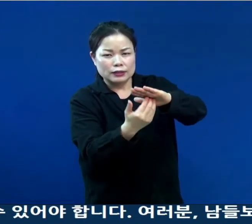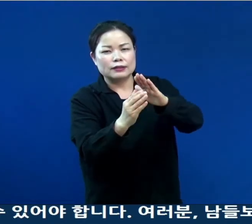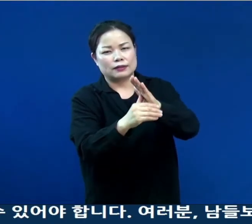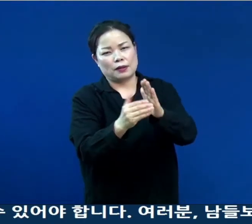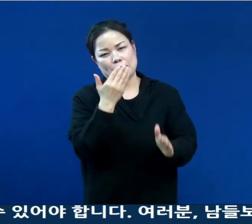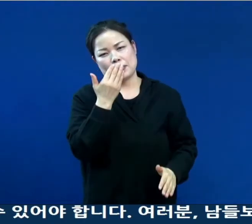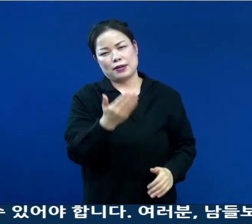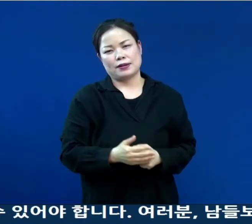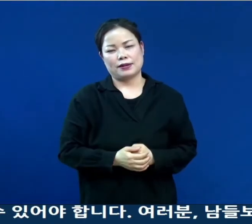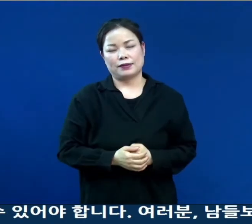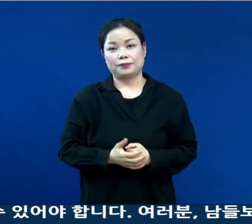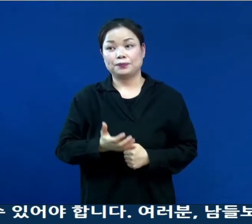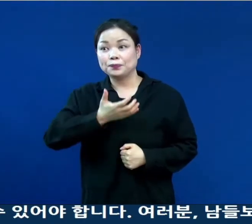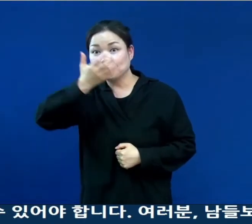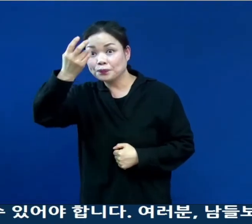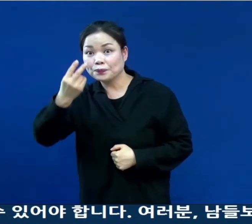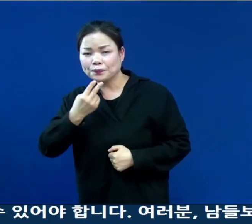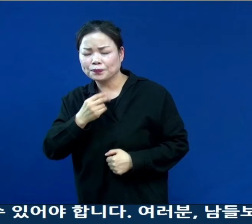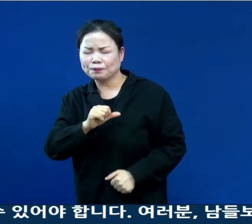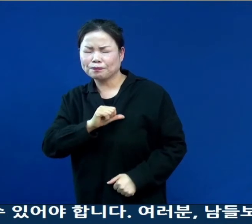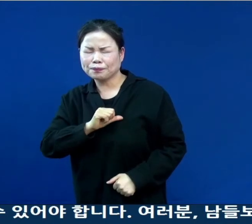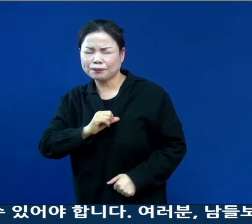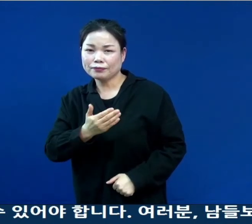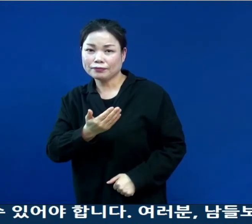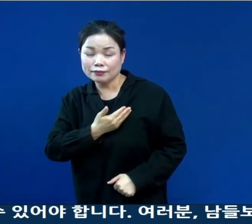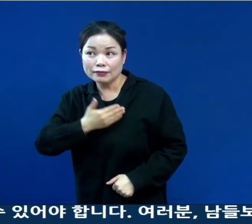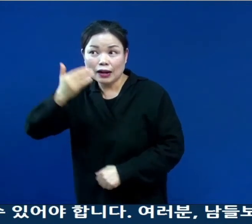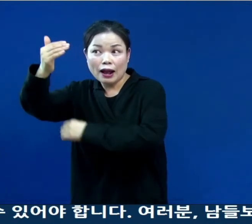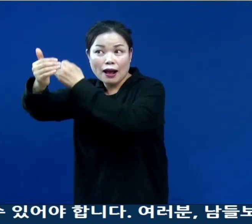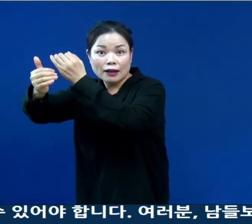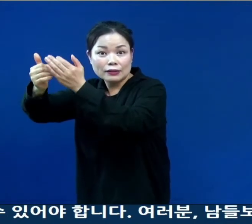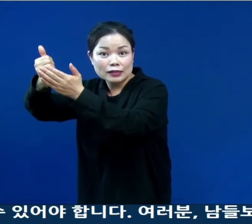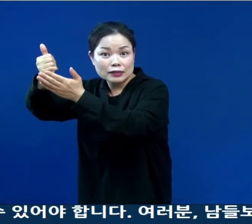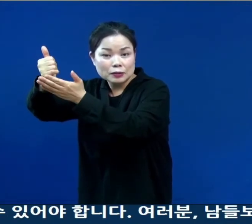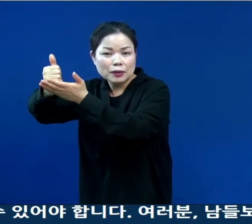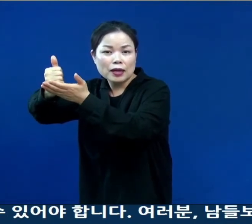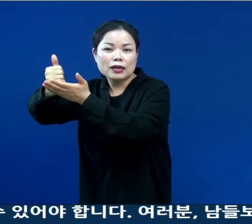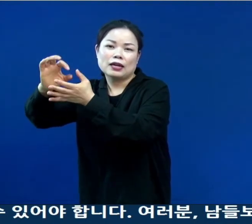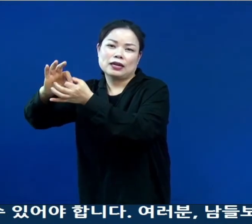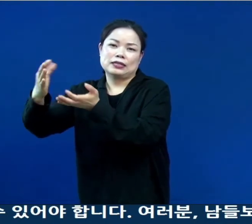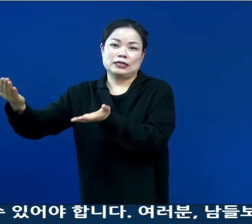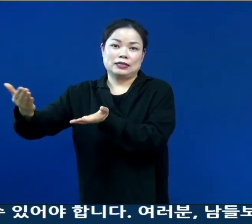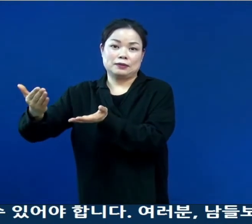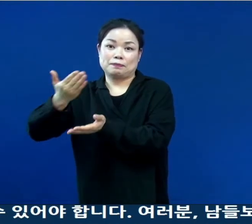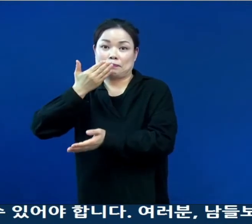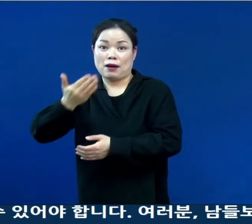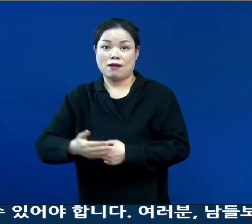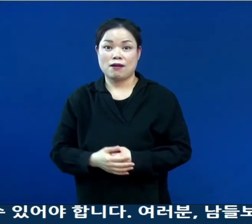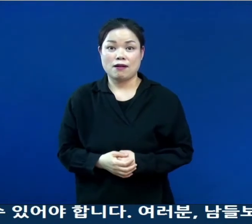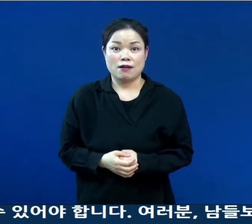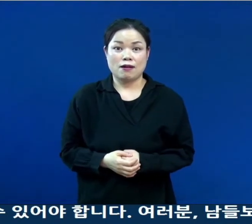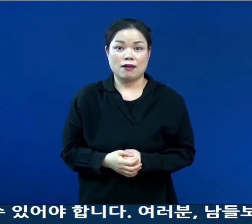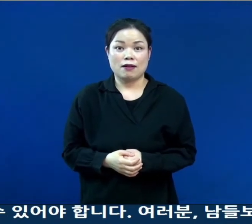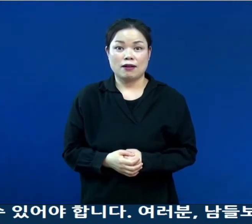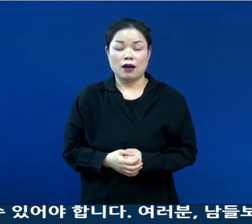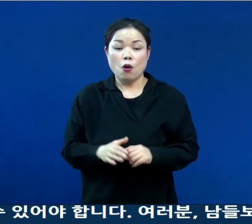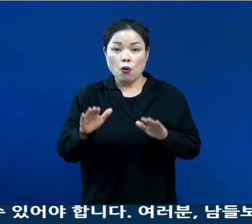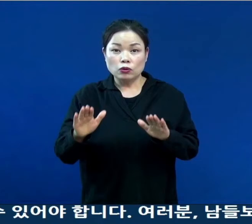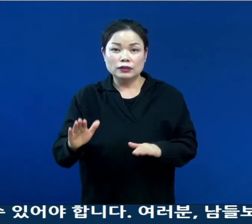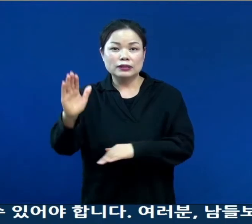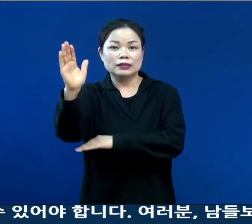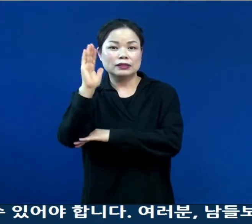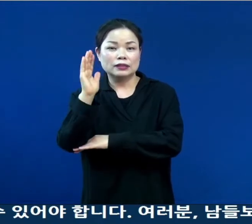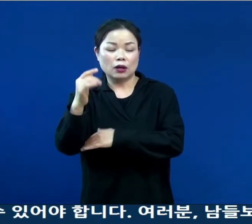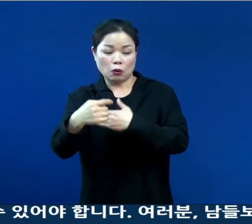가능해집니다. 요셉은 그것을 견딤으로 하나님이 하나님의 일을 하셨습니다. 오늘